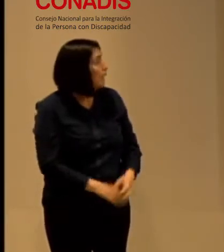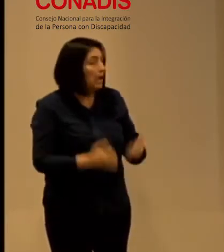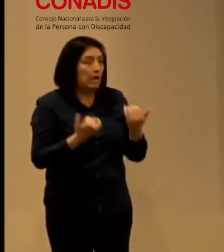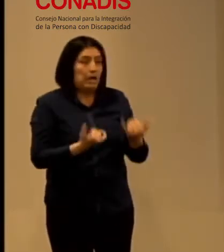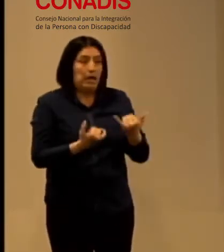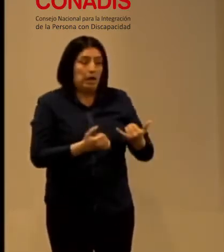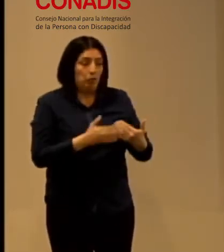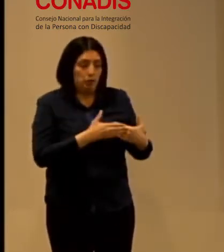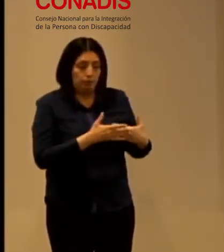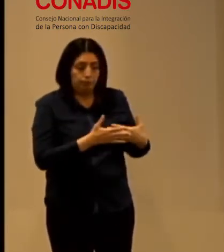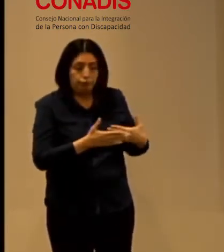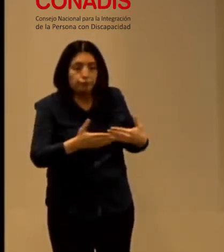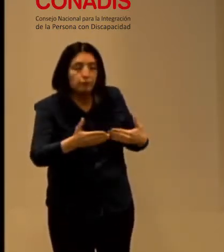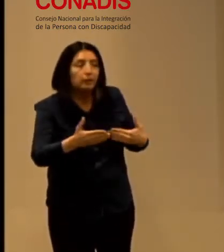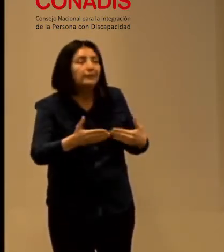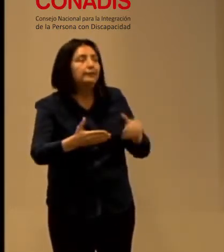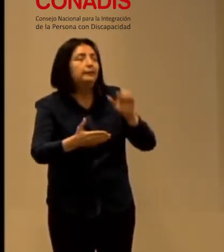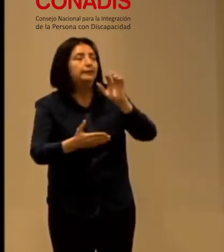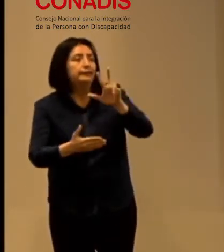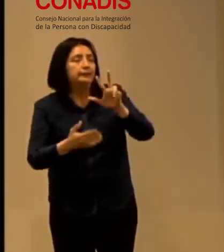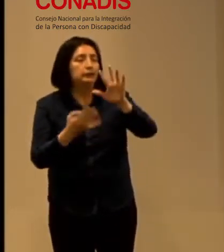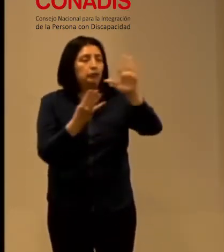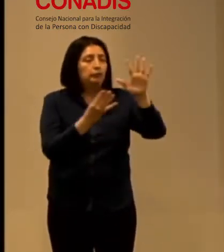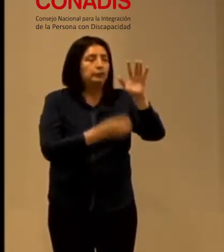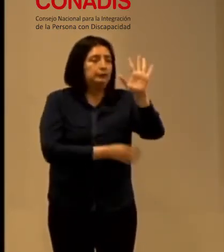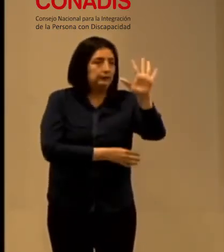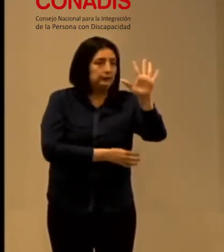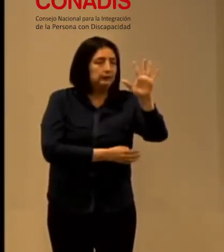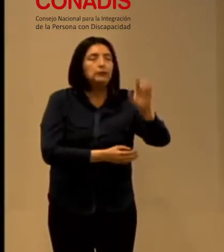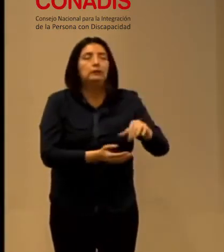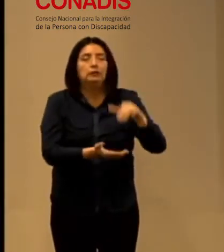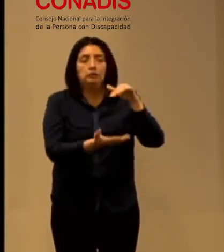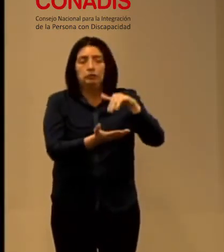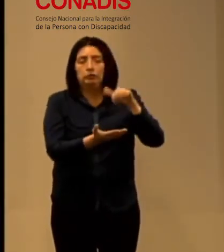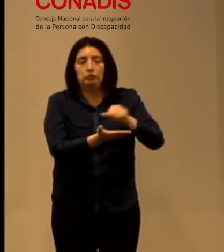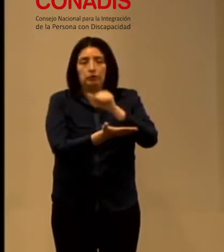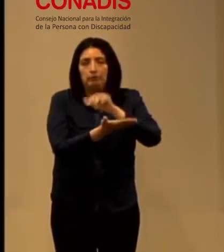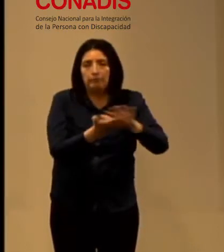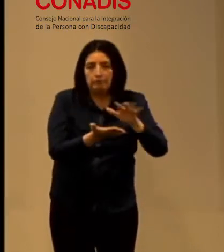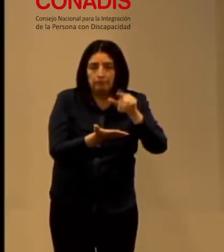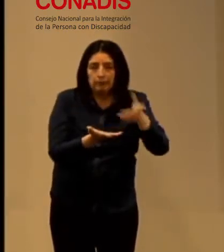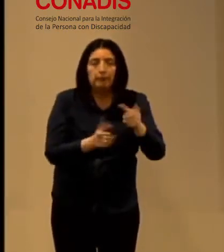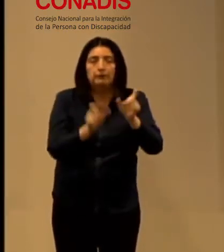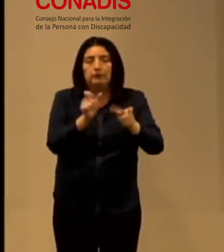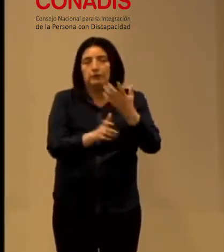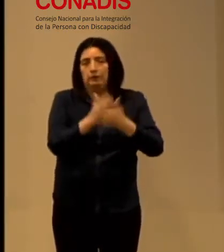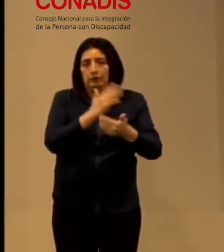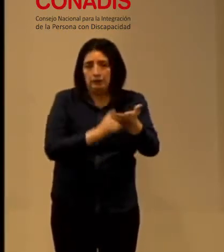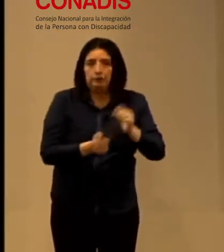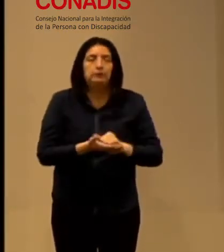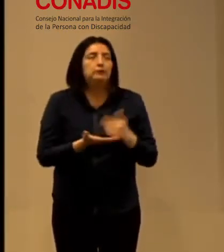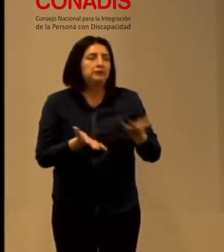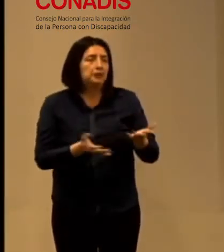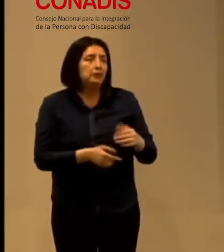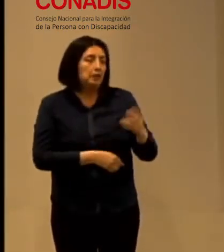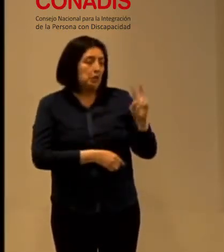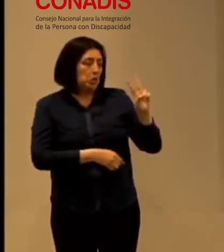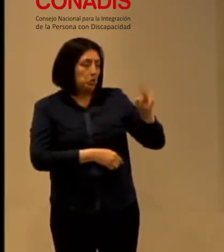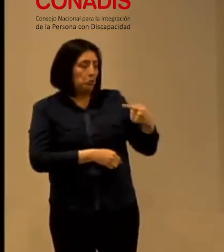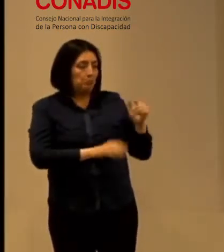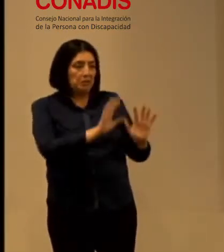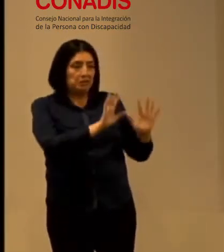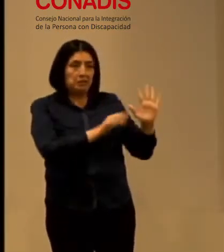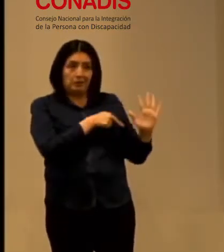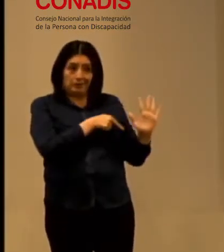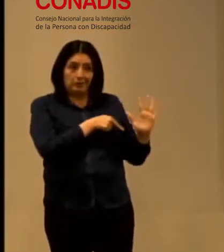Hasta la fecha tenemos 395 becas otorgadas a personas con discapacidad. Hablamos de las del 2015, que